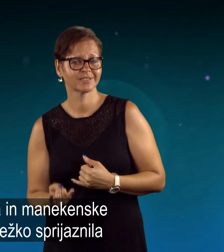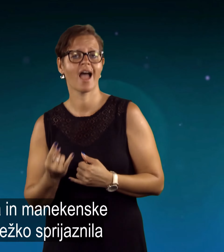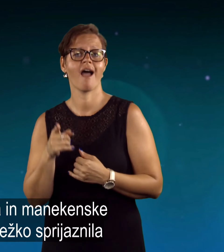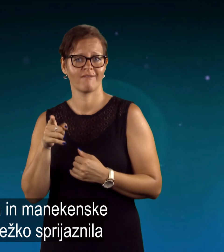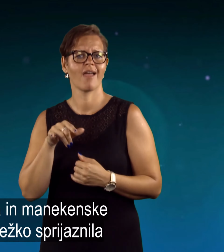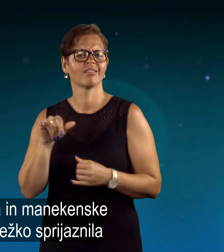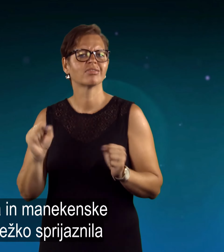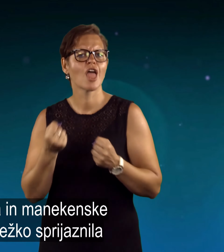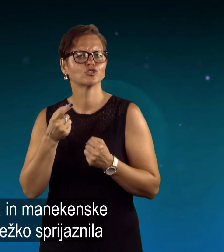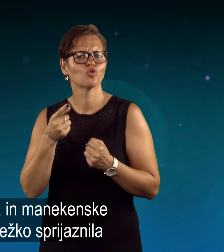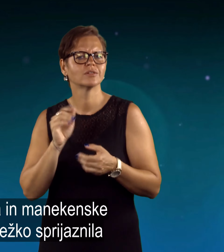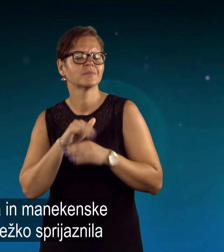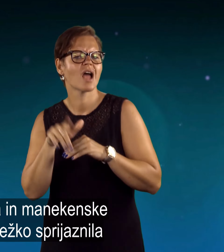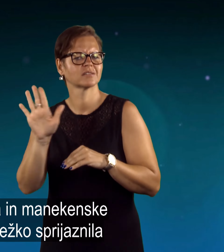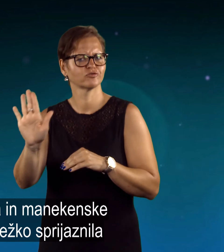Sara